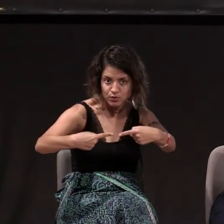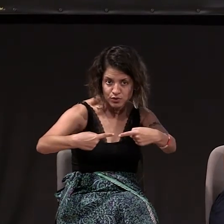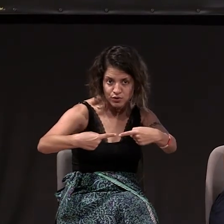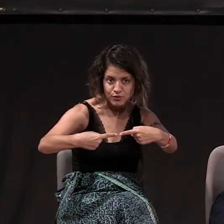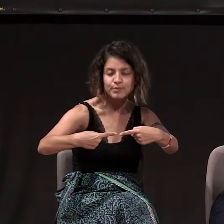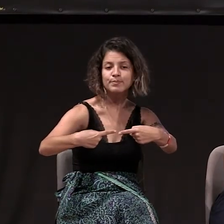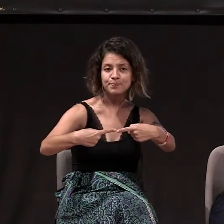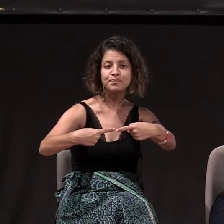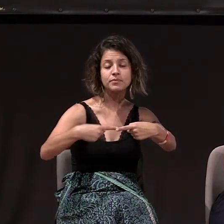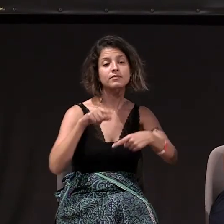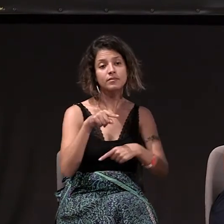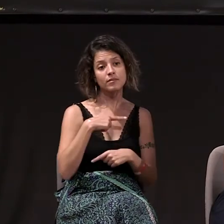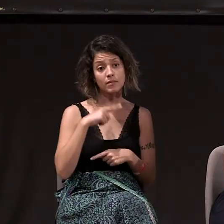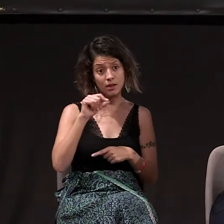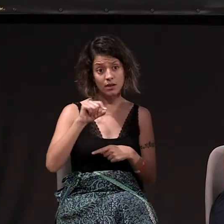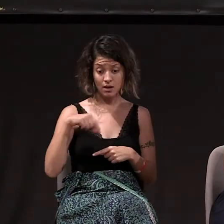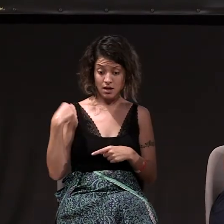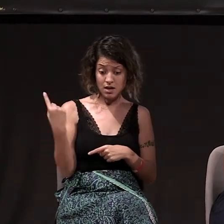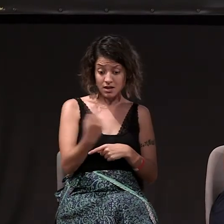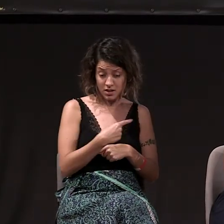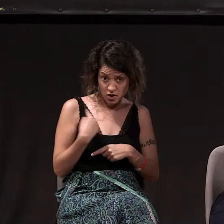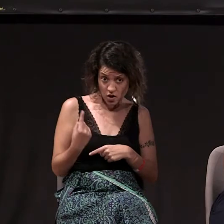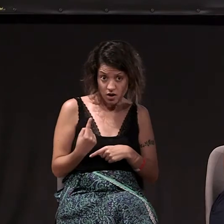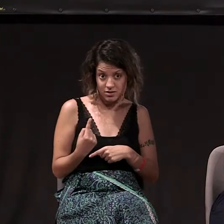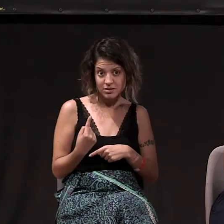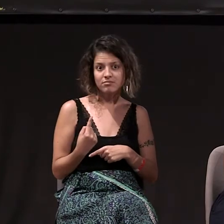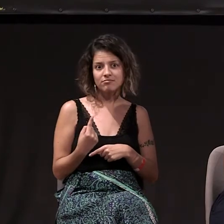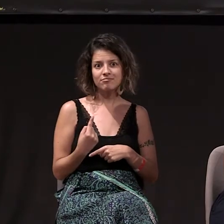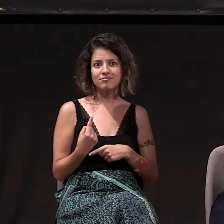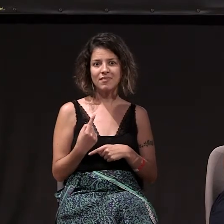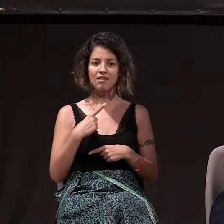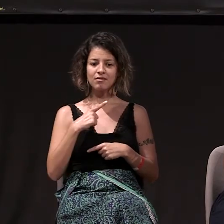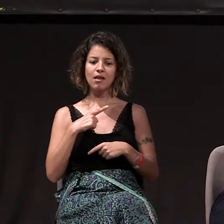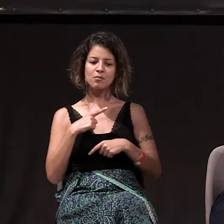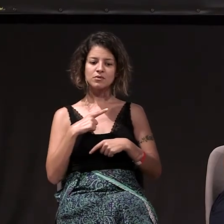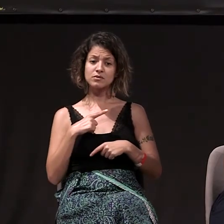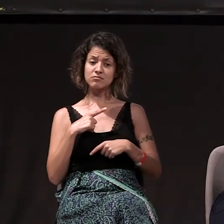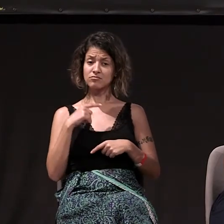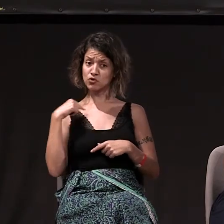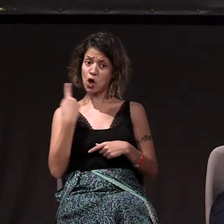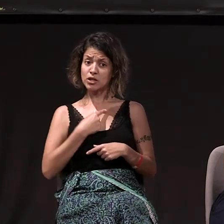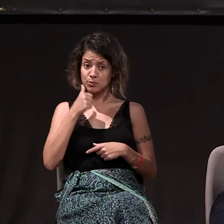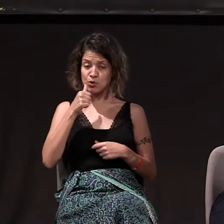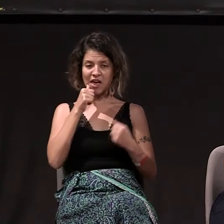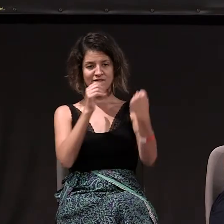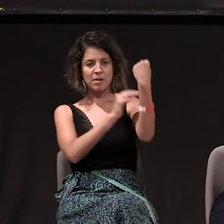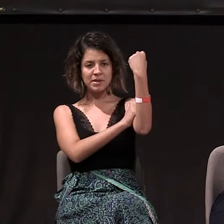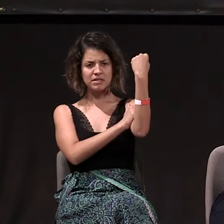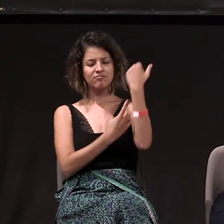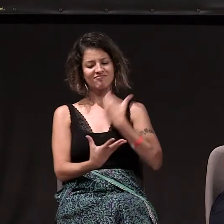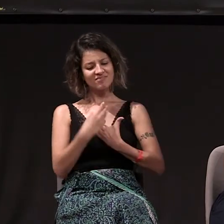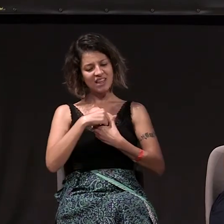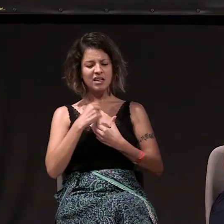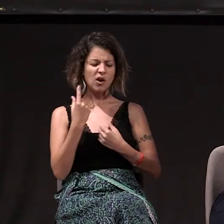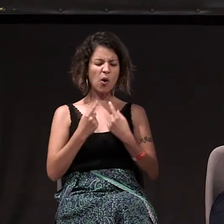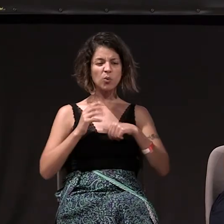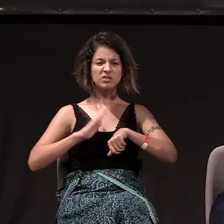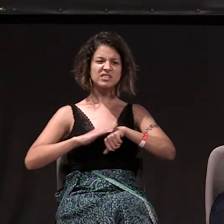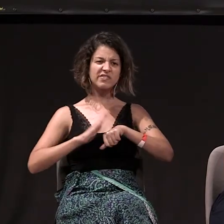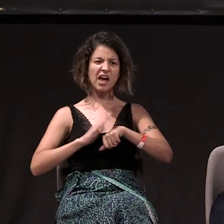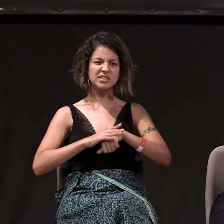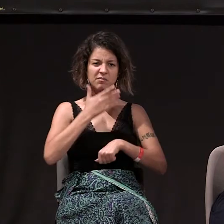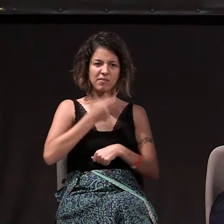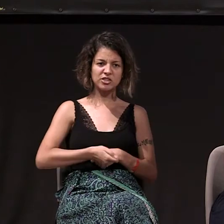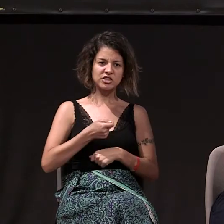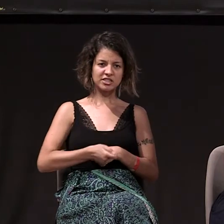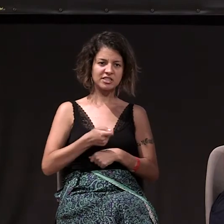que todos somos machistas, nós, até as mulheres feministas, temos atitudes machistas, porque nós temos, 5.000 anos de